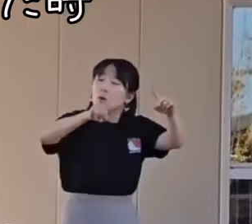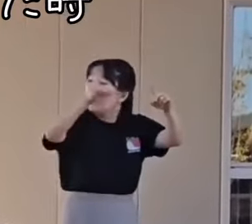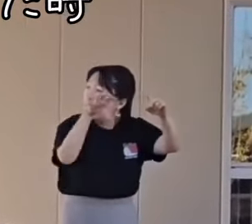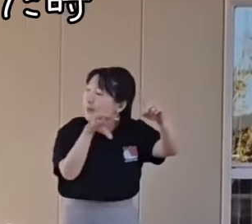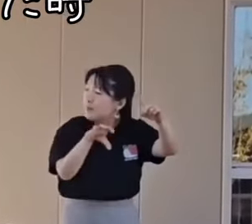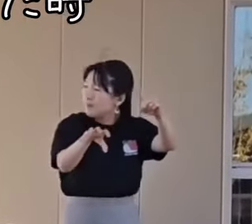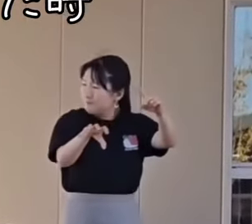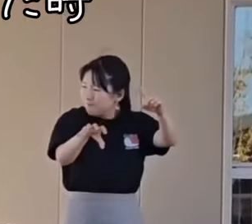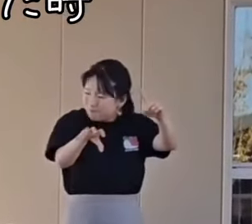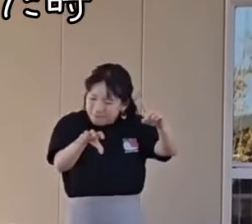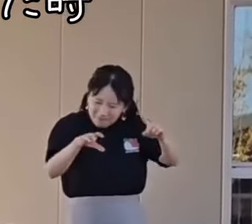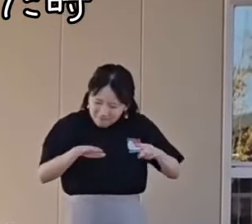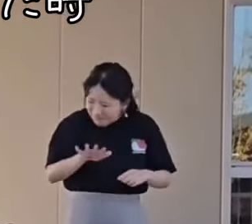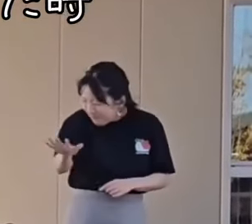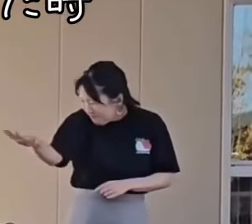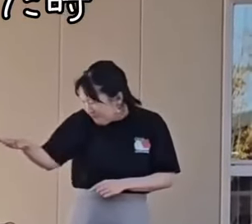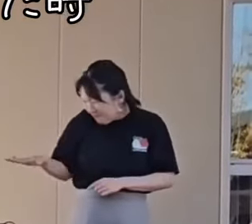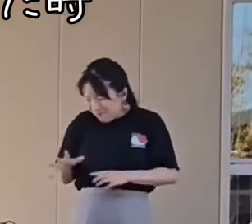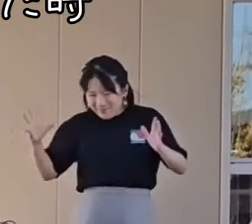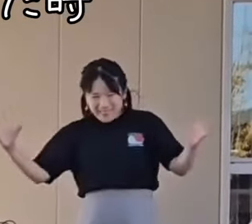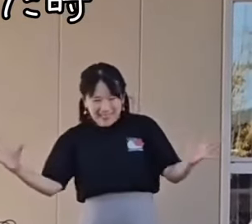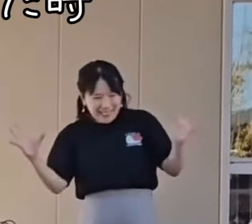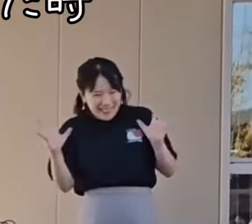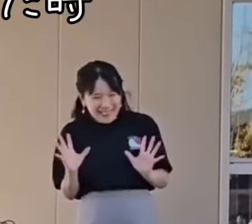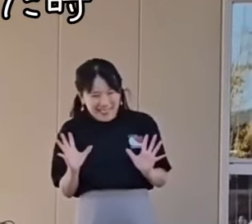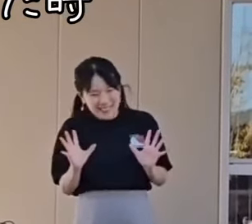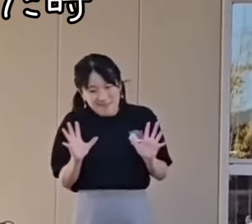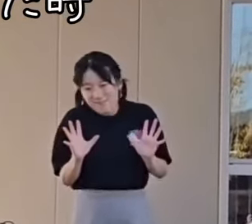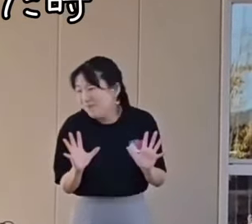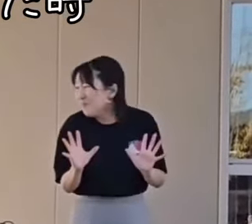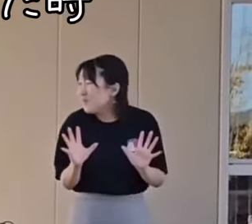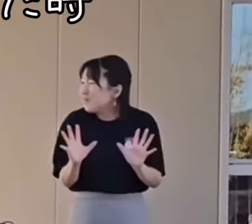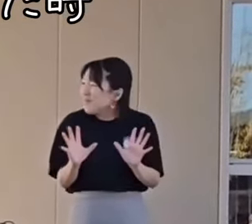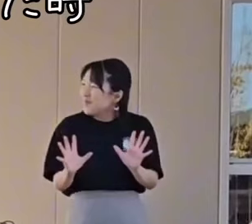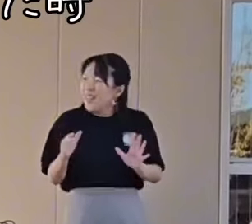公園にみんなで行ったとき